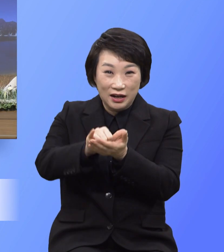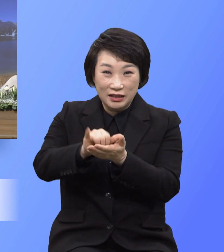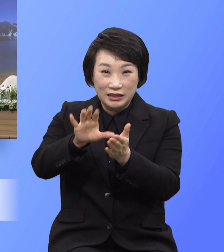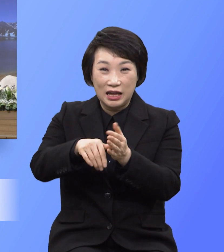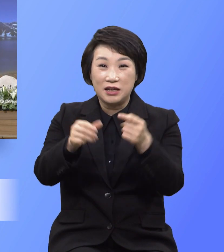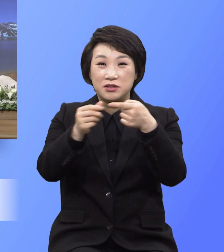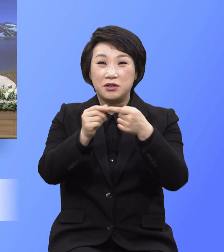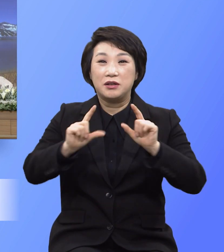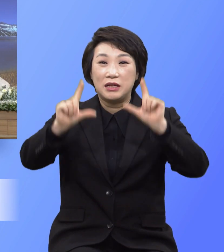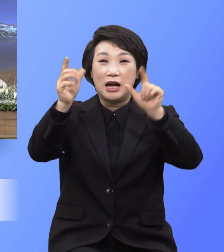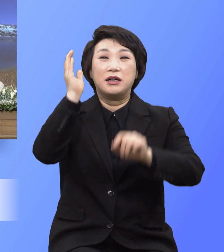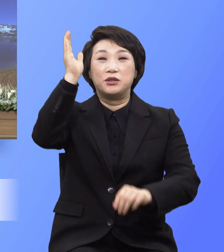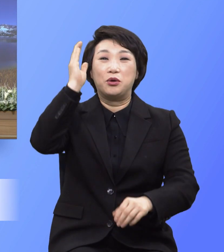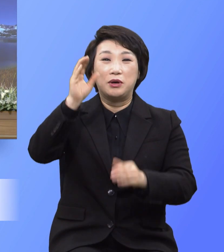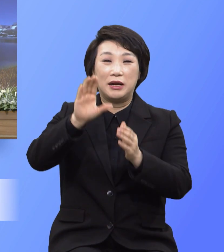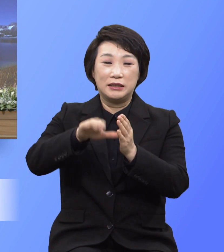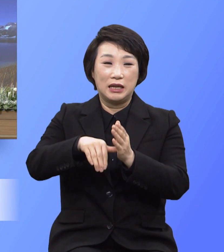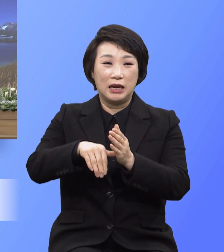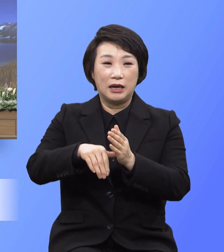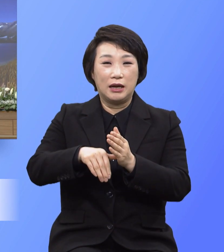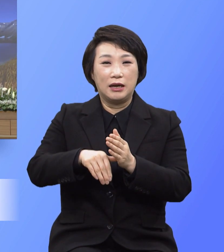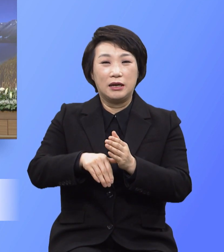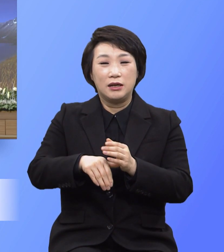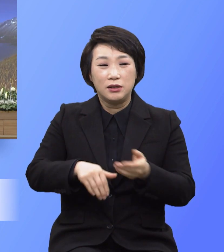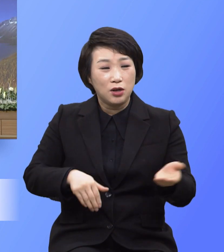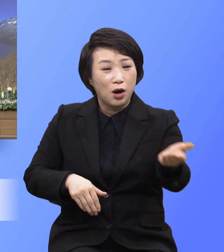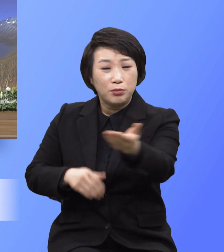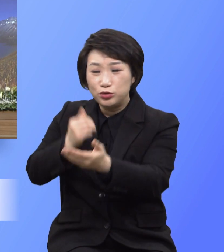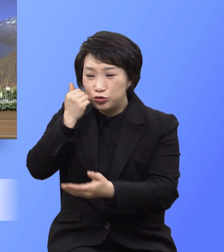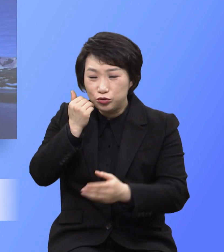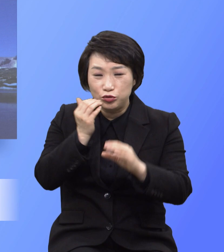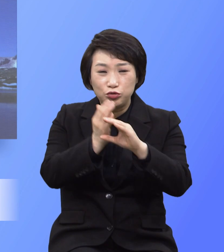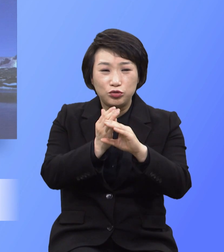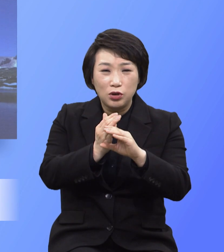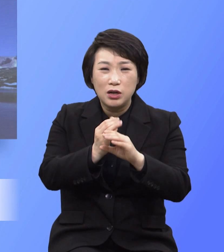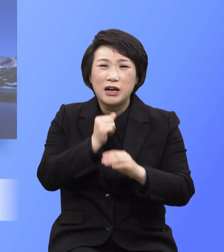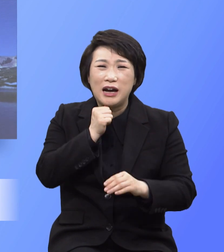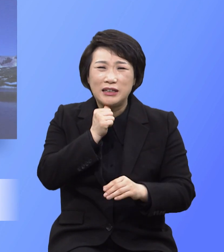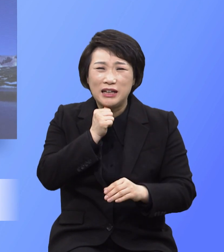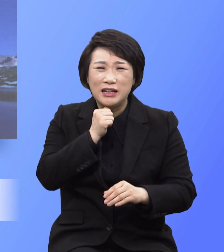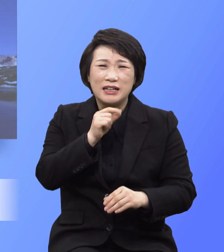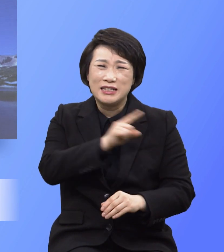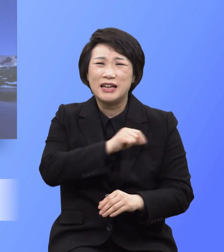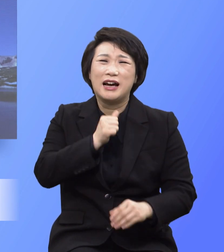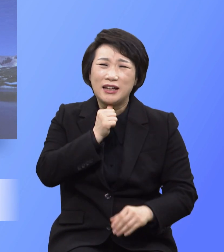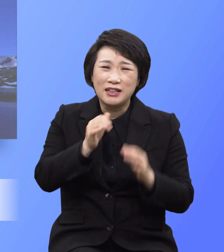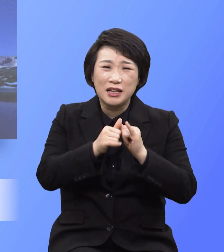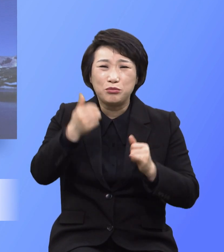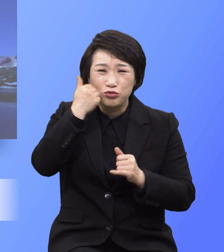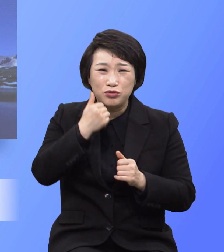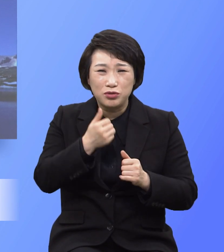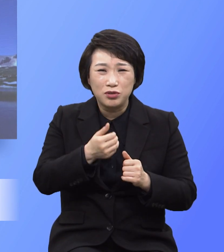집회하면서 여기서 가난한 사람만 나오라고 했어요. 제일 가난한